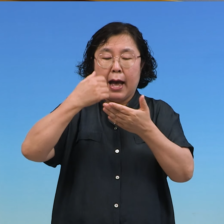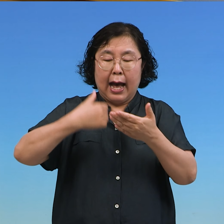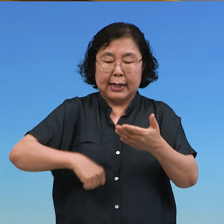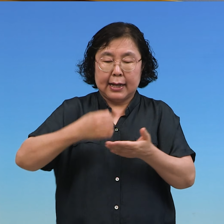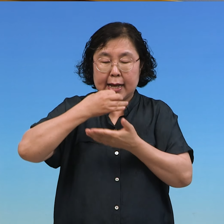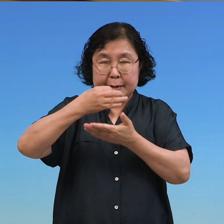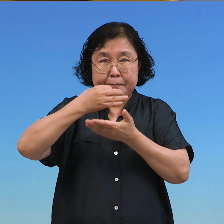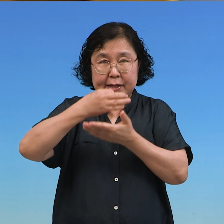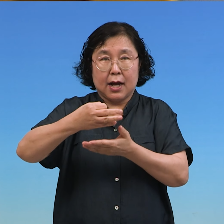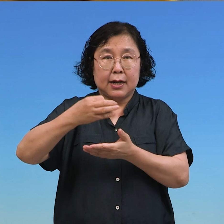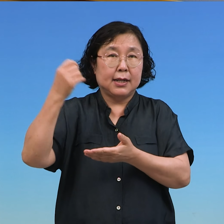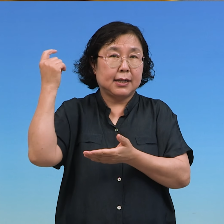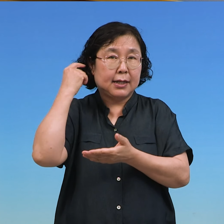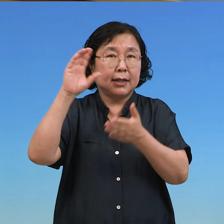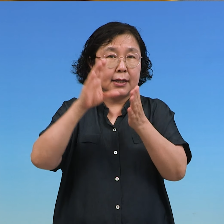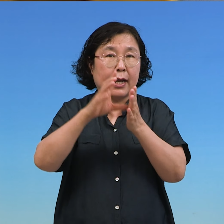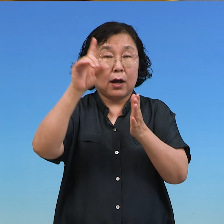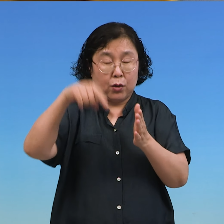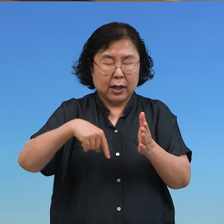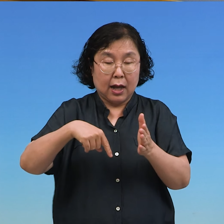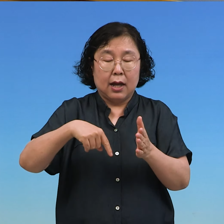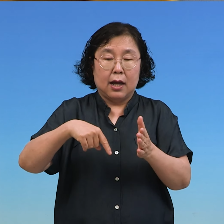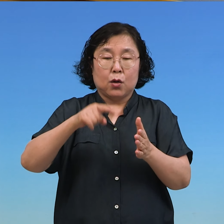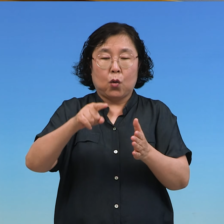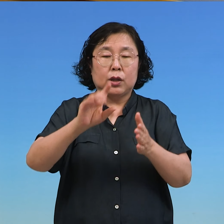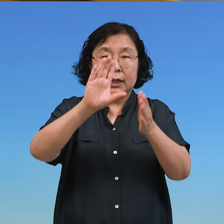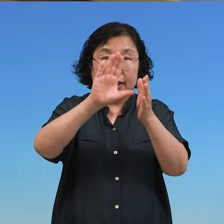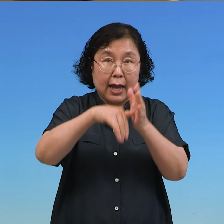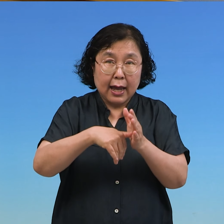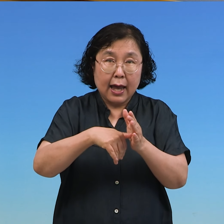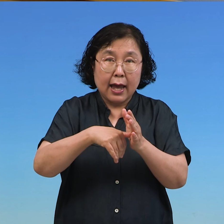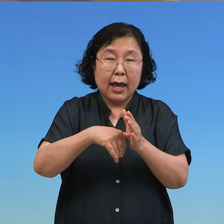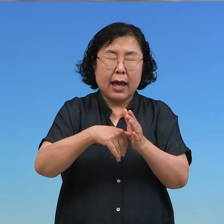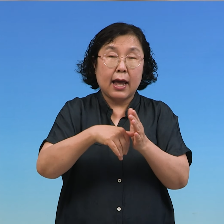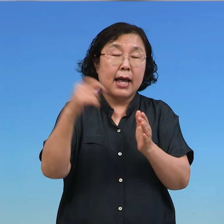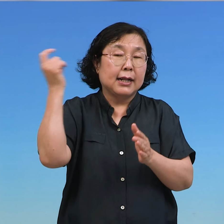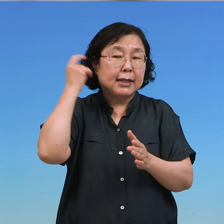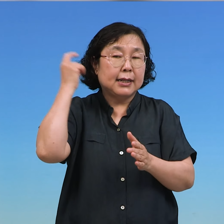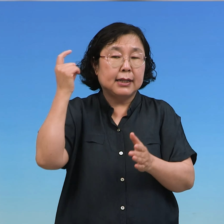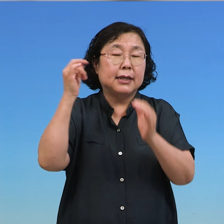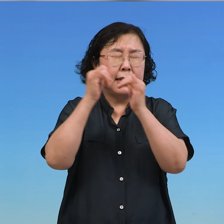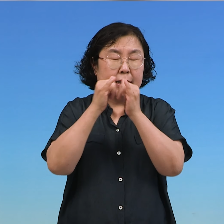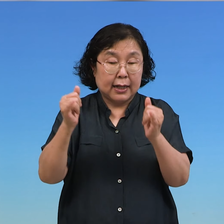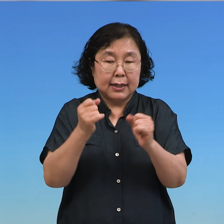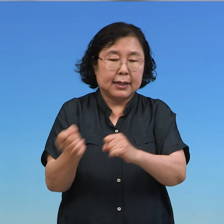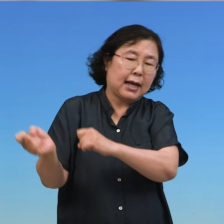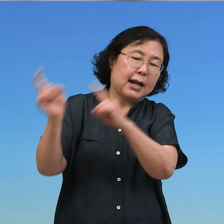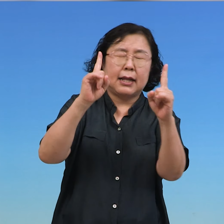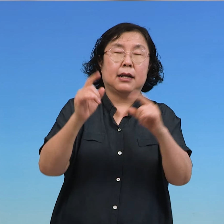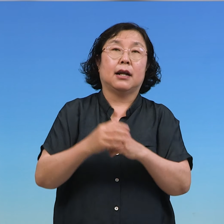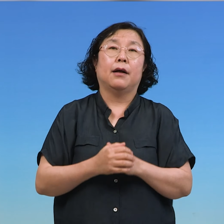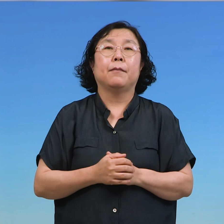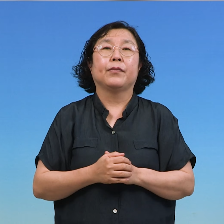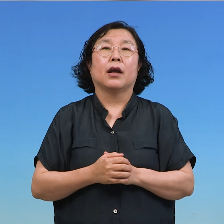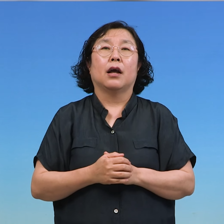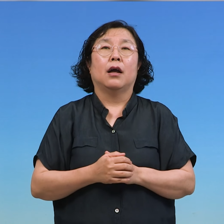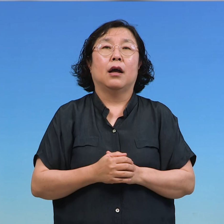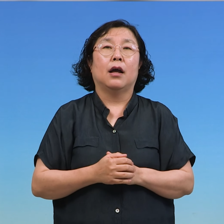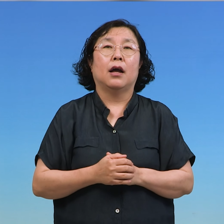듣는 자는 살아나리라 비행기 탈 때마다 제가 감동을 받는다 그랬잖아요 맨